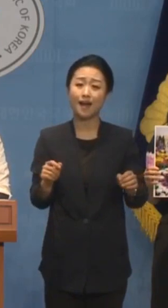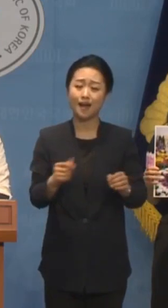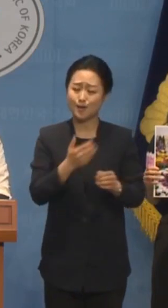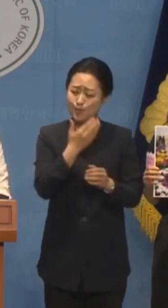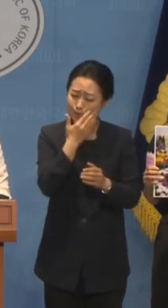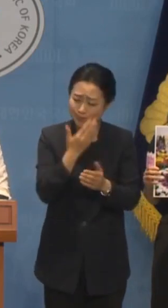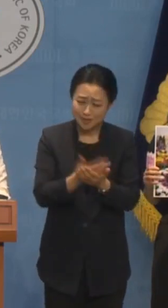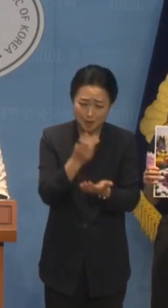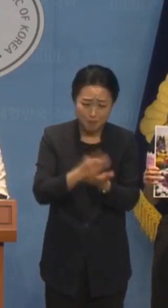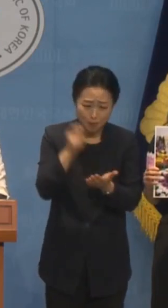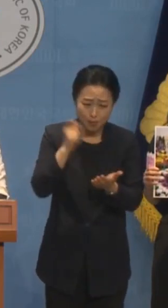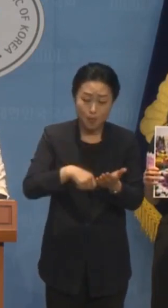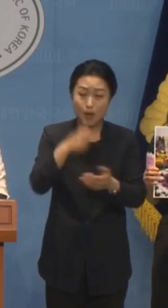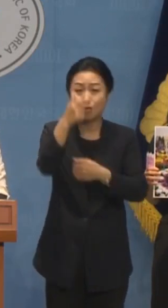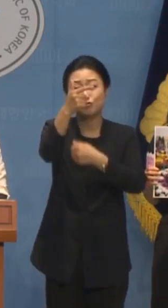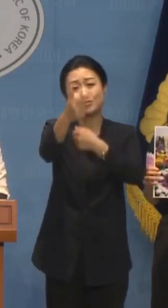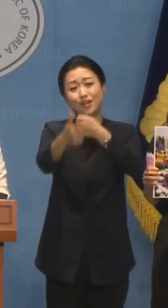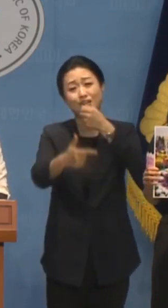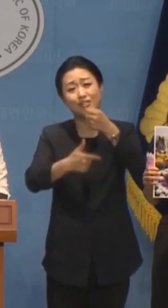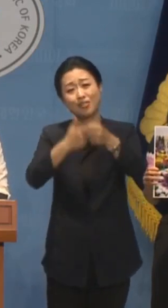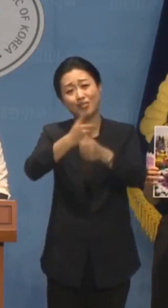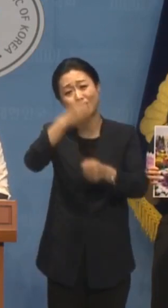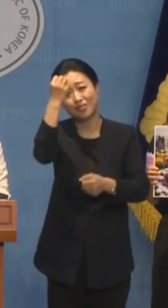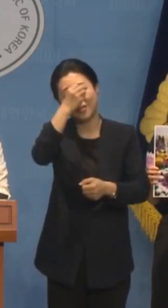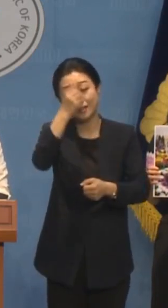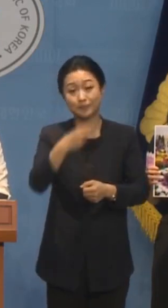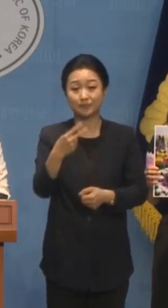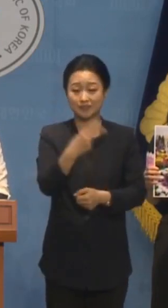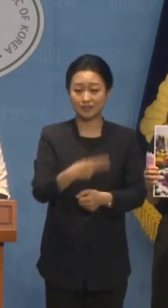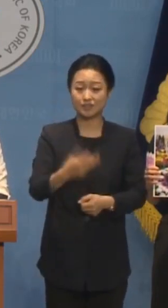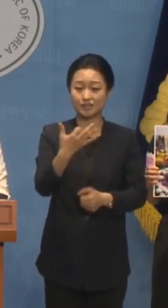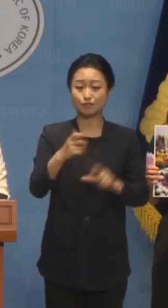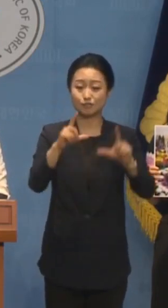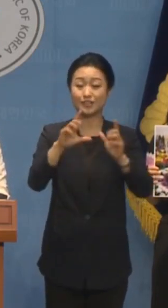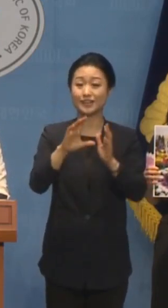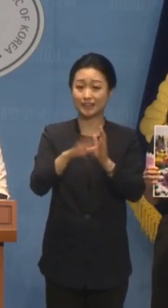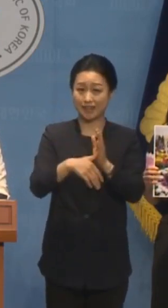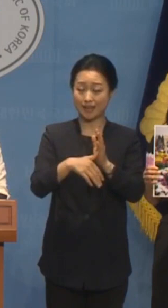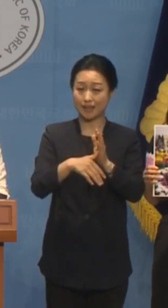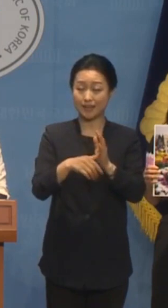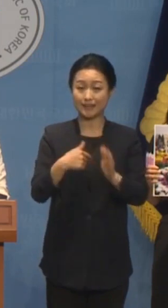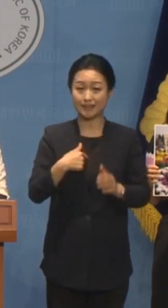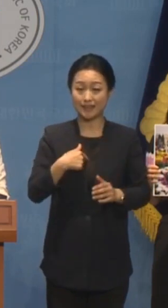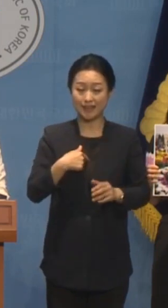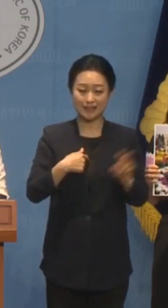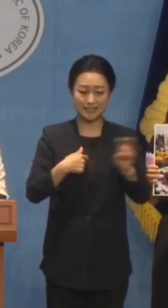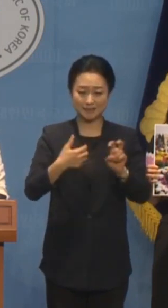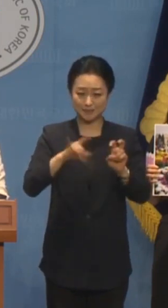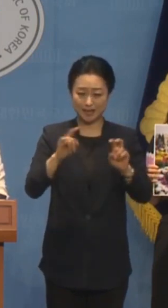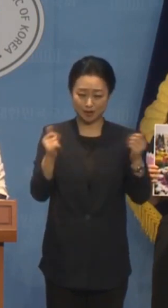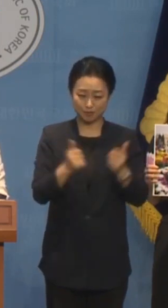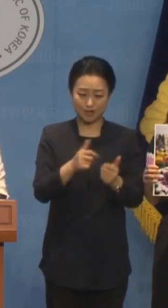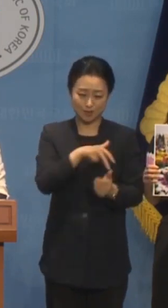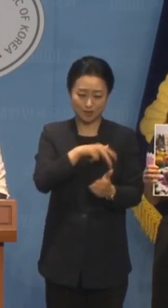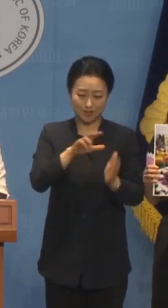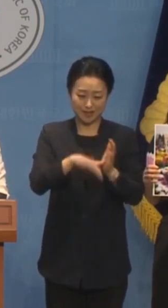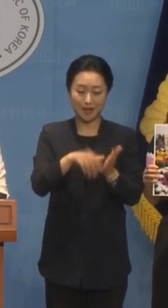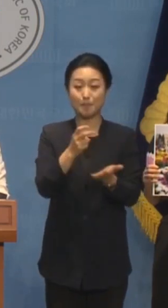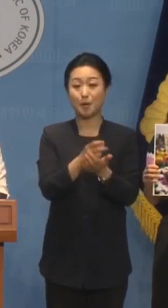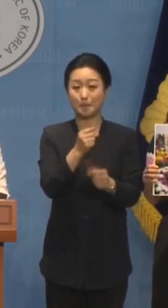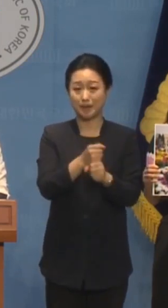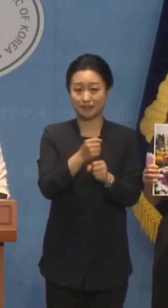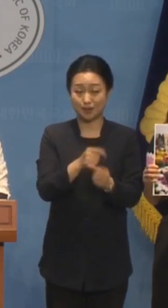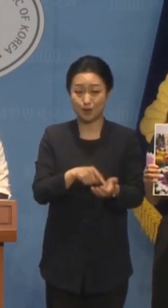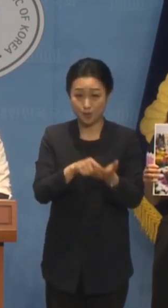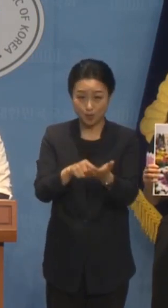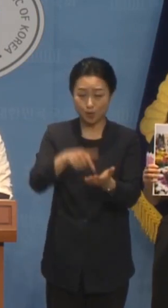6년이나 걸릴 수 있는 건가요? 제가 2019년 20대 국회의원 때 발의했고, 그리고 구하라